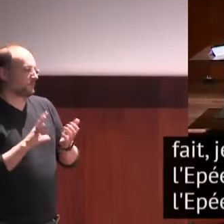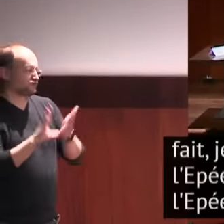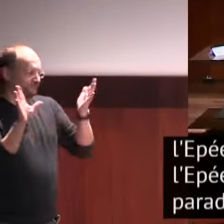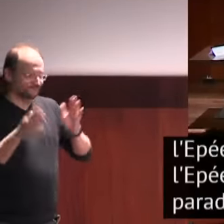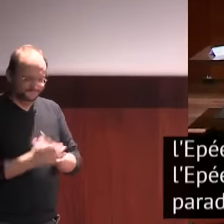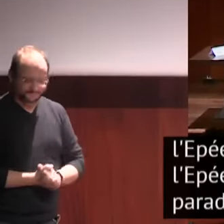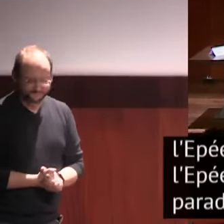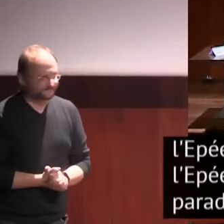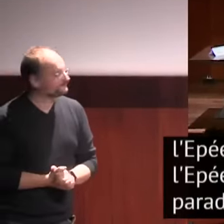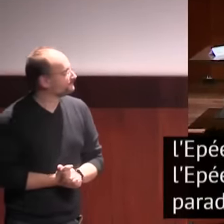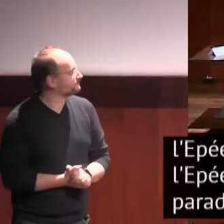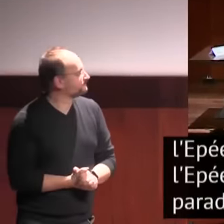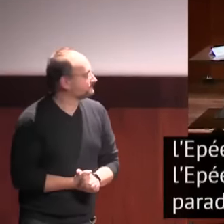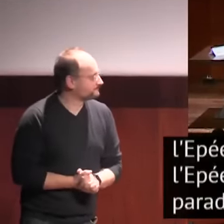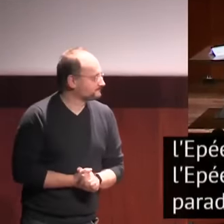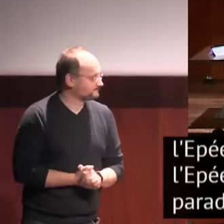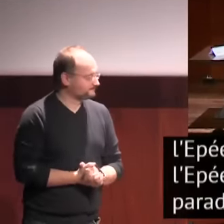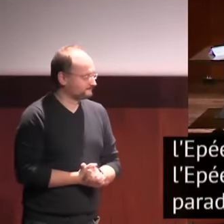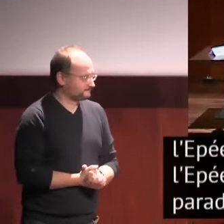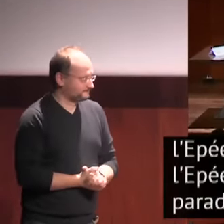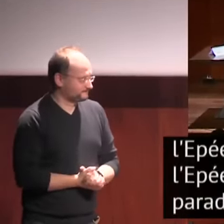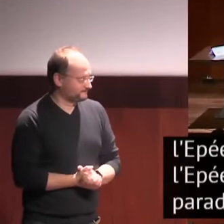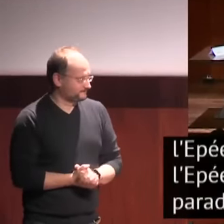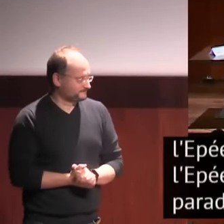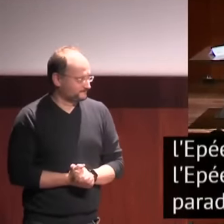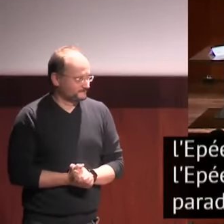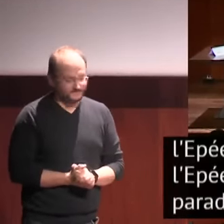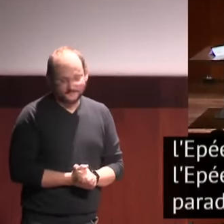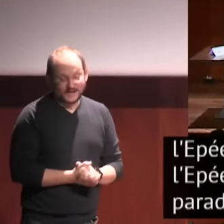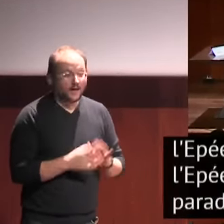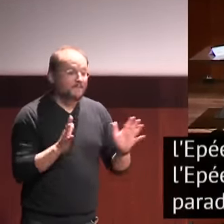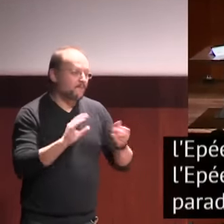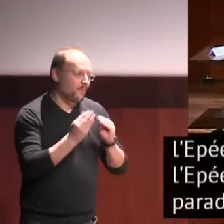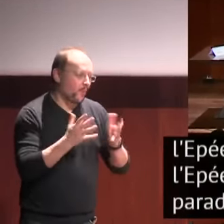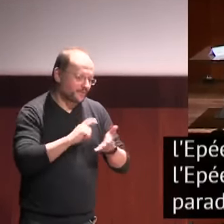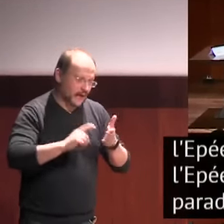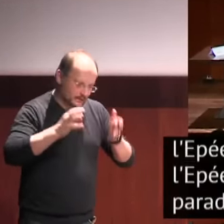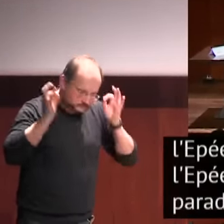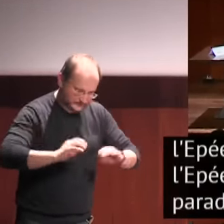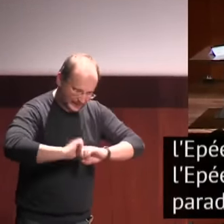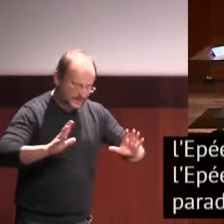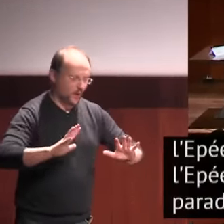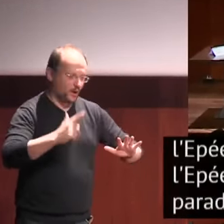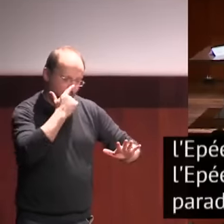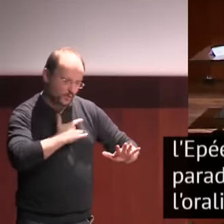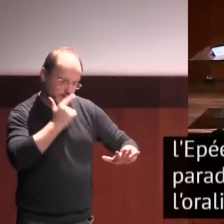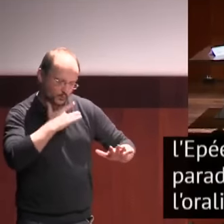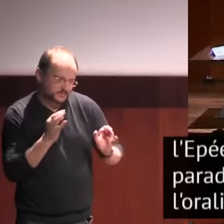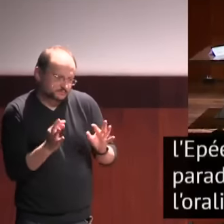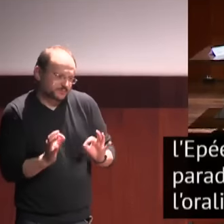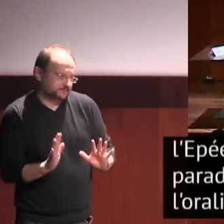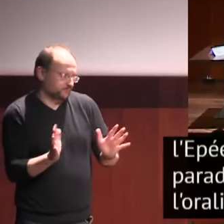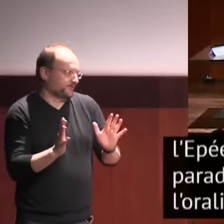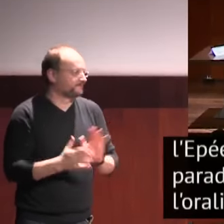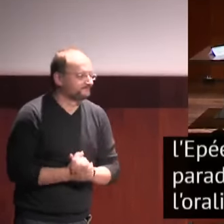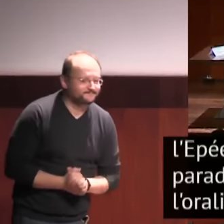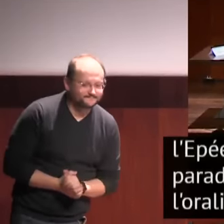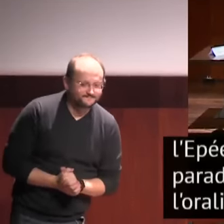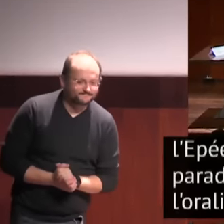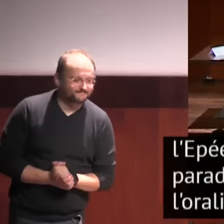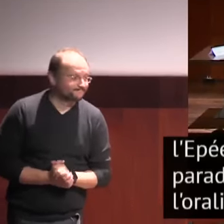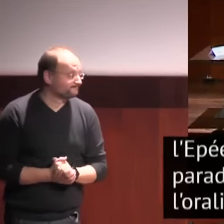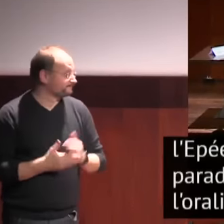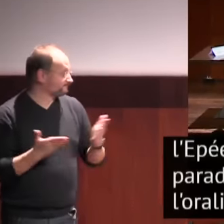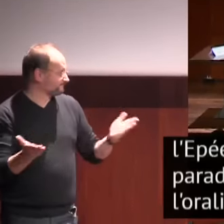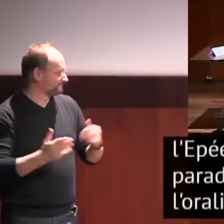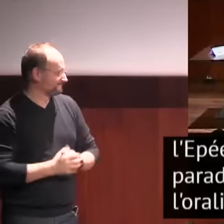qui était plutôt du côté de l'oralisme, qui a soutenu Desloges dans son écrit. Mais bon, il n'y a pas de traces